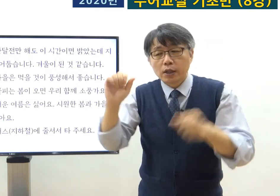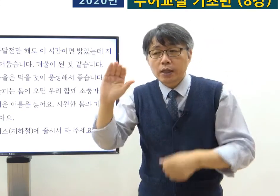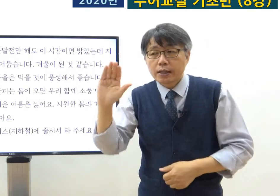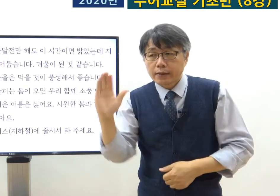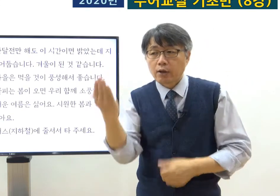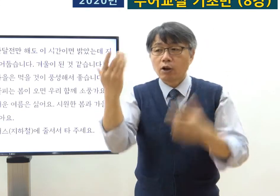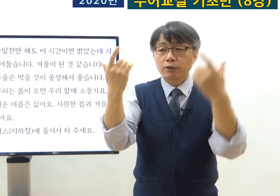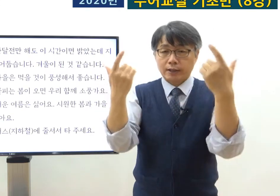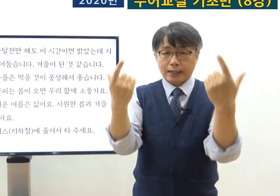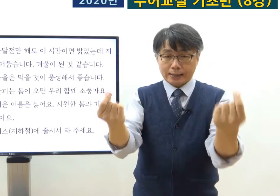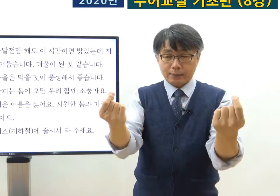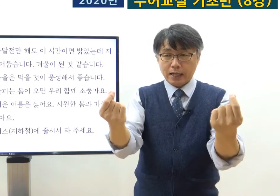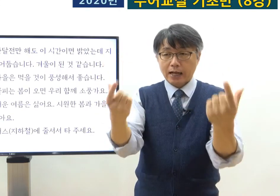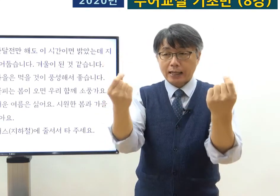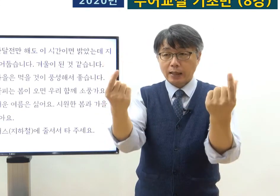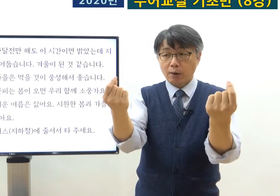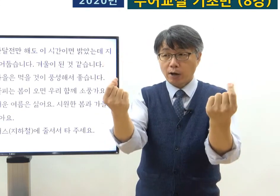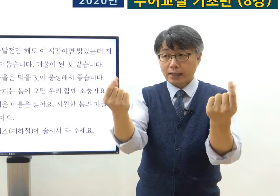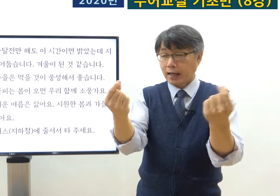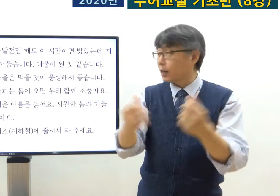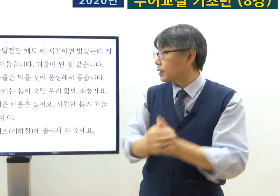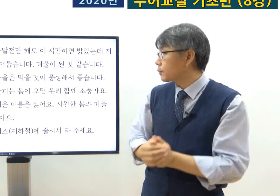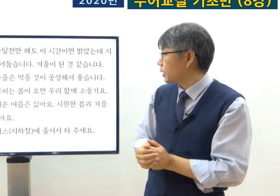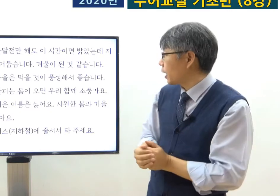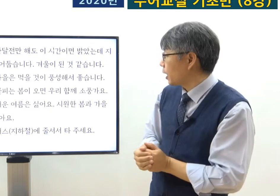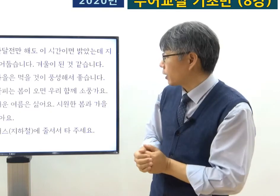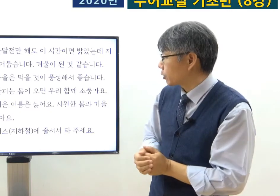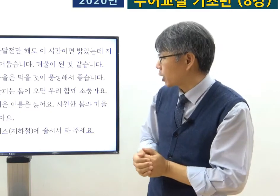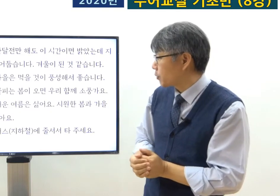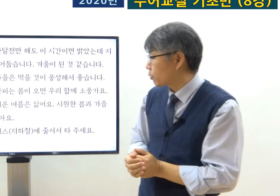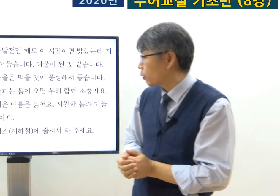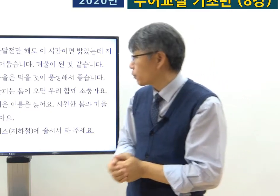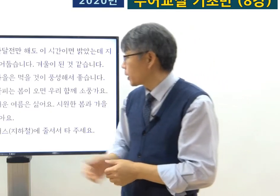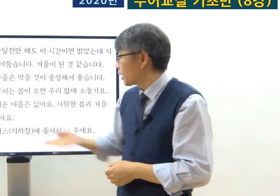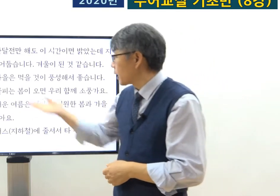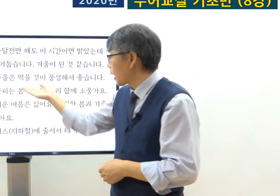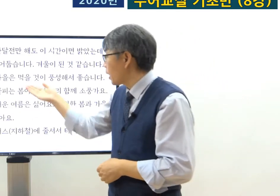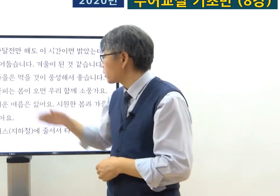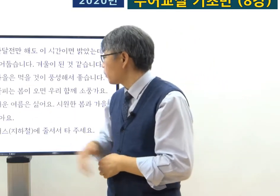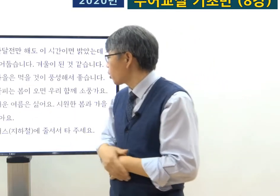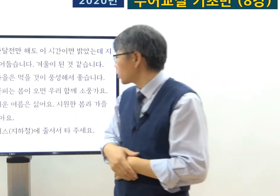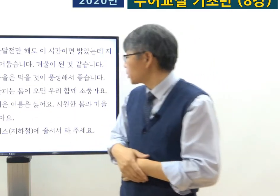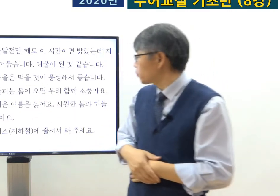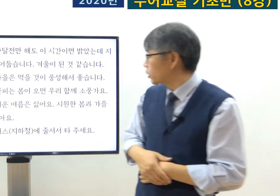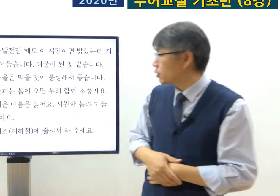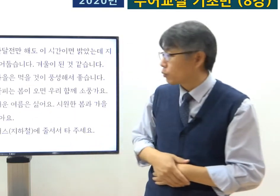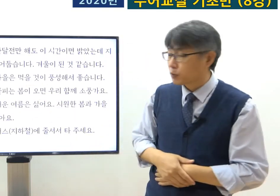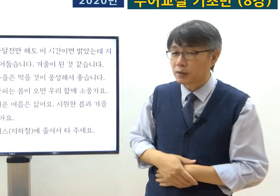겨울이 된 것 같습니다. 같습니다. 이렇게 하면 되고요. 가을은 먹을 것이 풍성해서